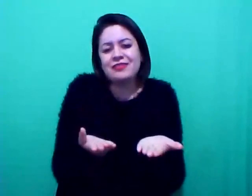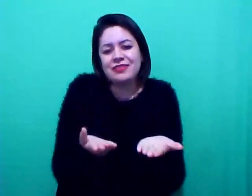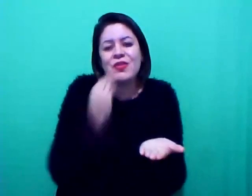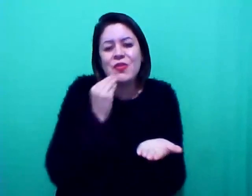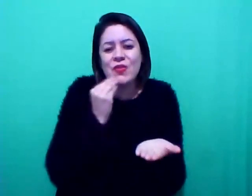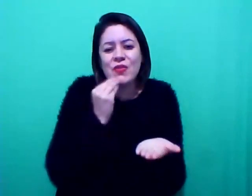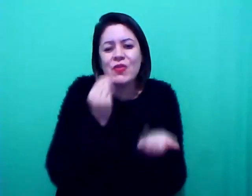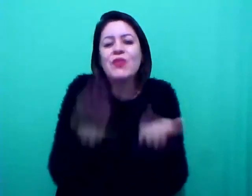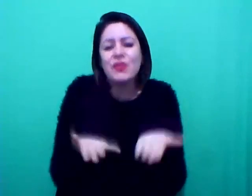essa oportunidade à pessoa.